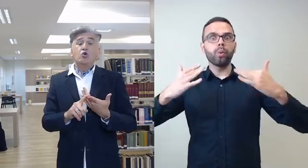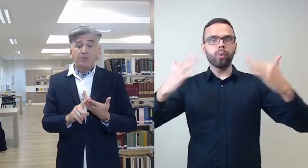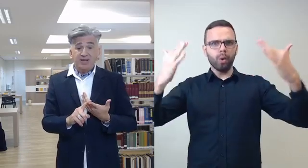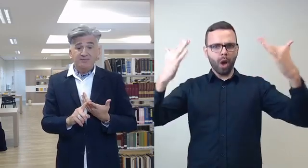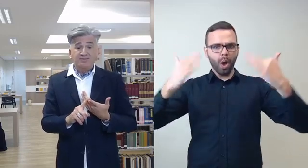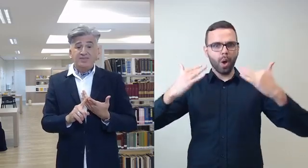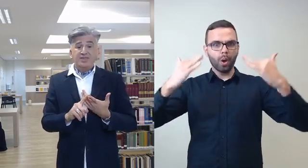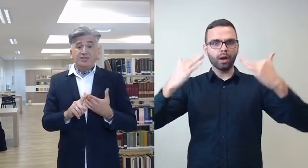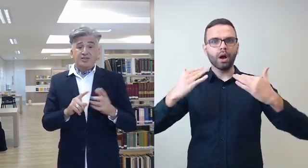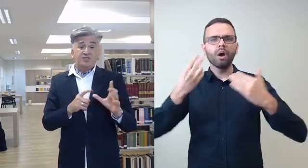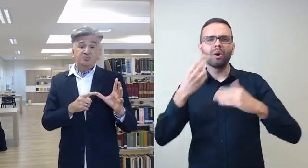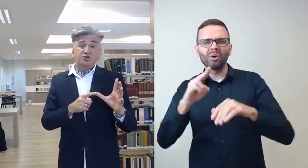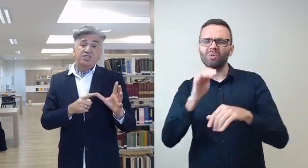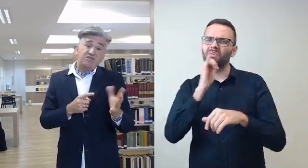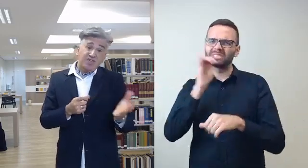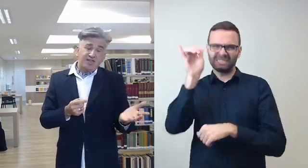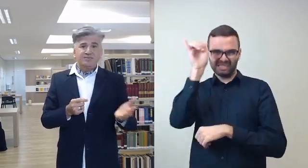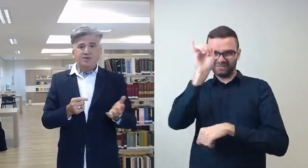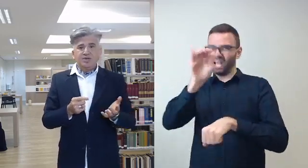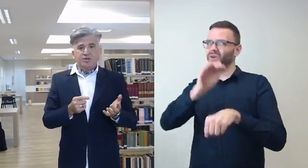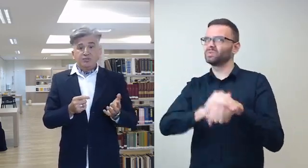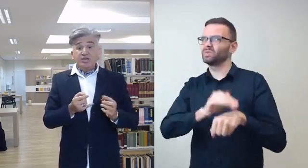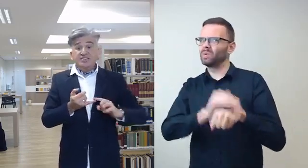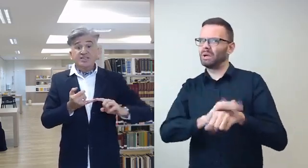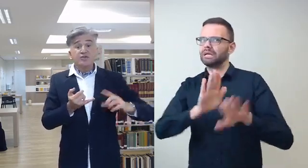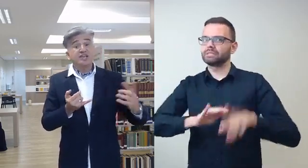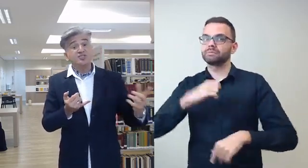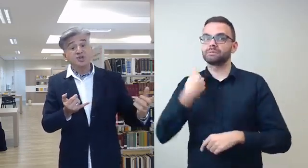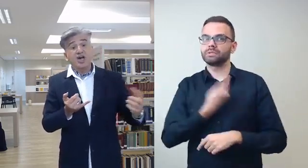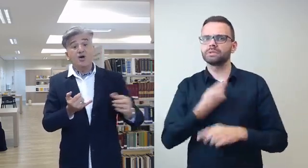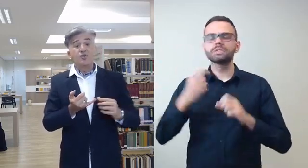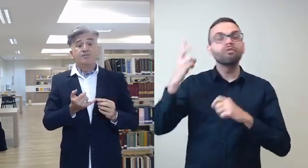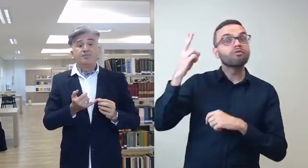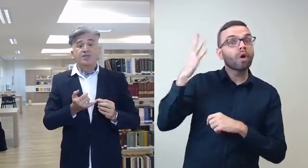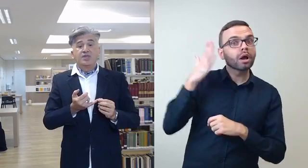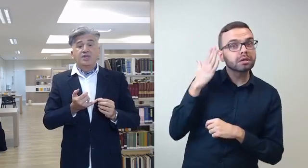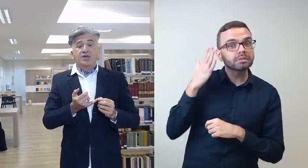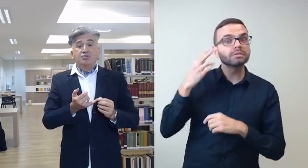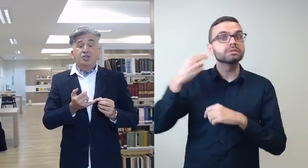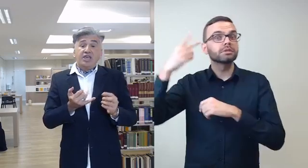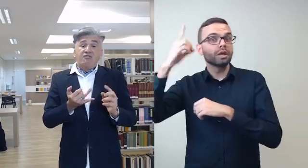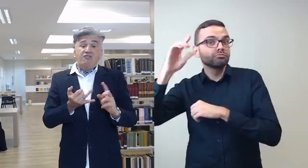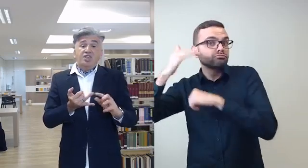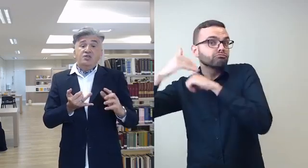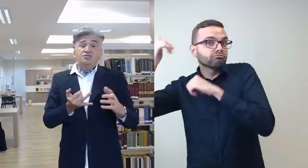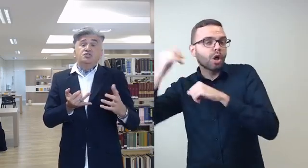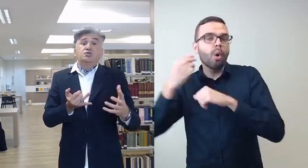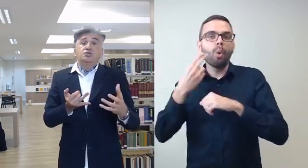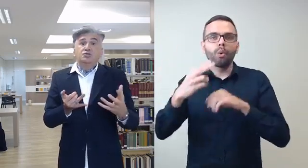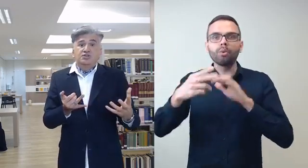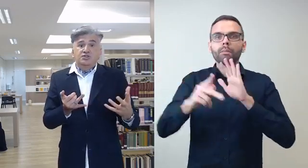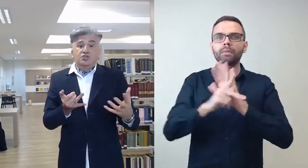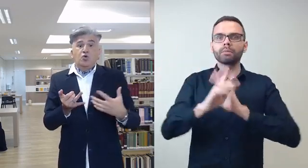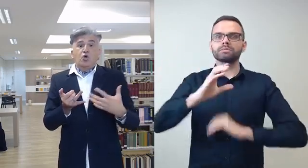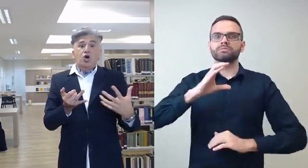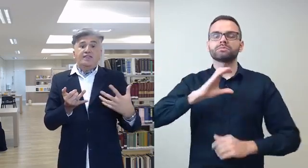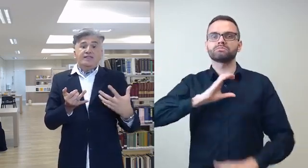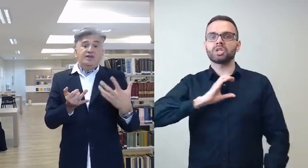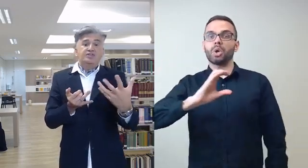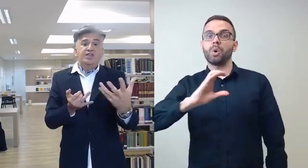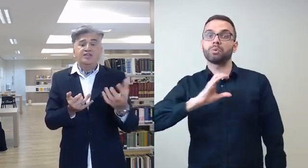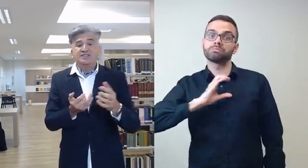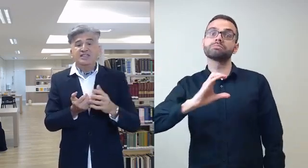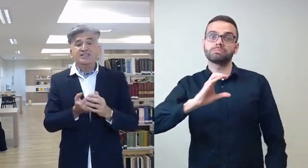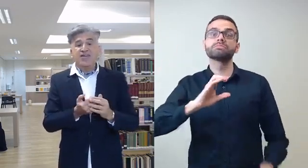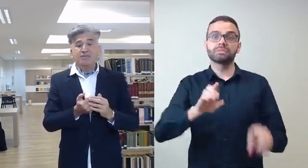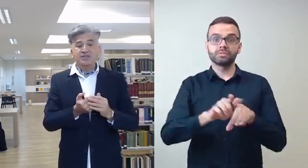a culpa, talvez por dever, por questão vocacional, porque é filho de surdos, sou um coda, então